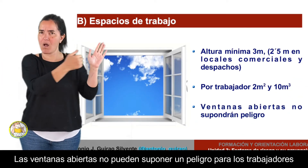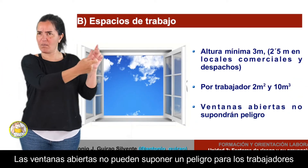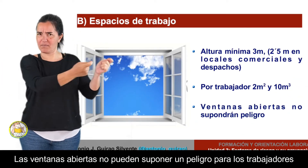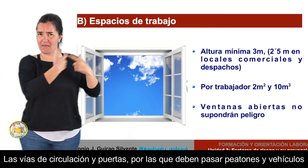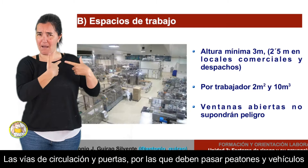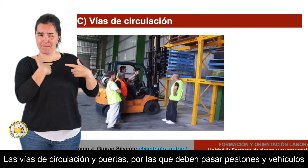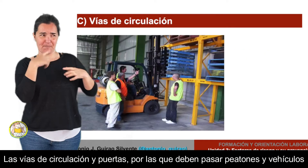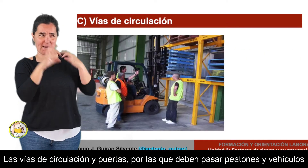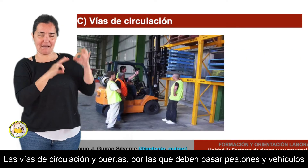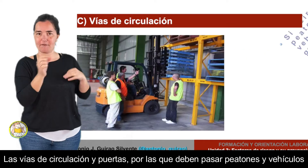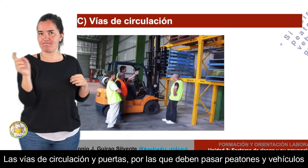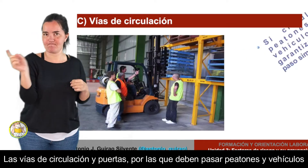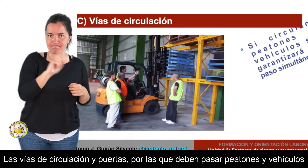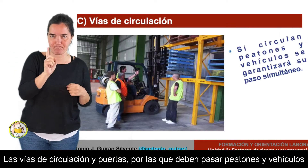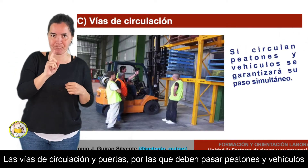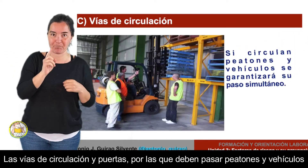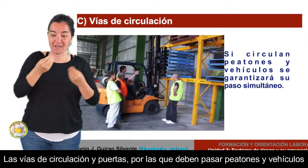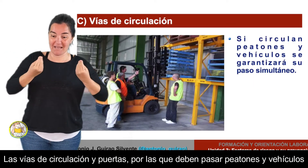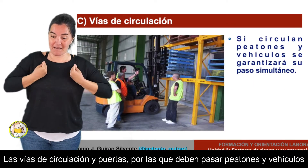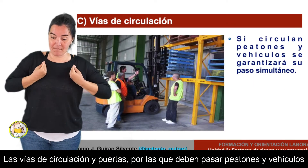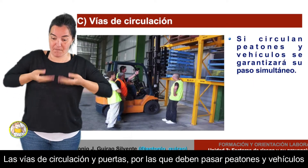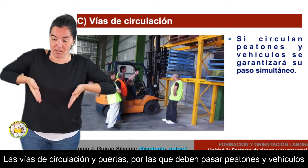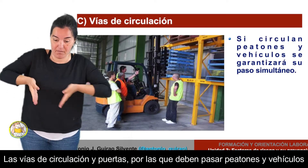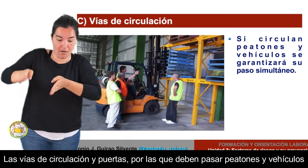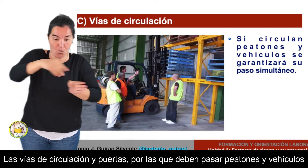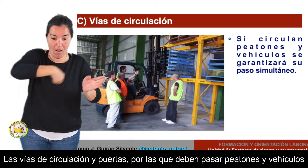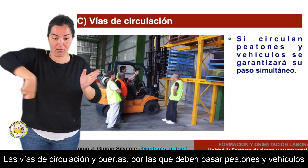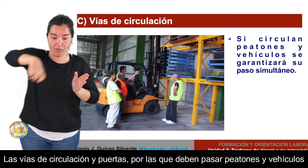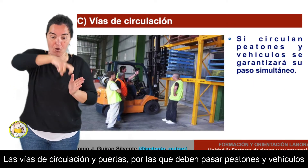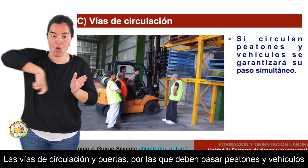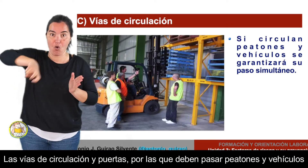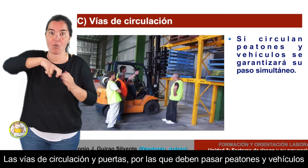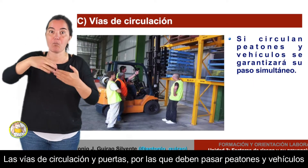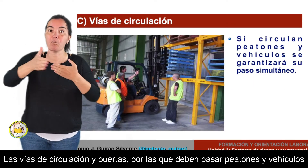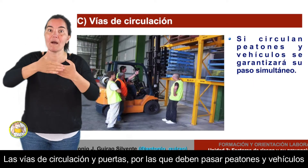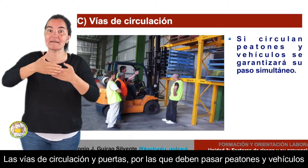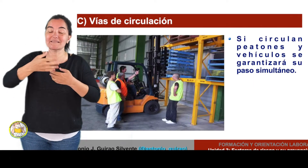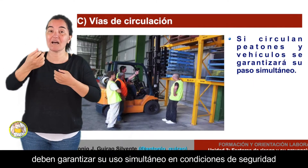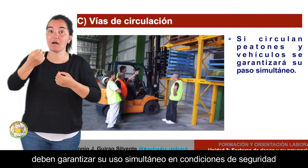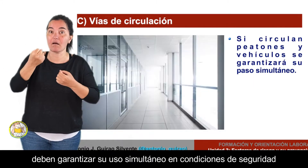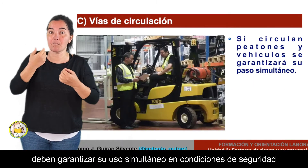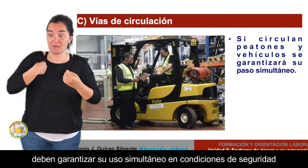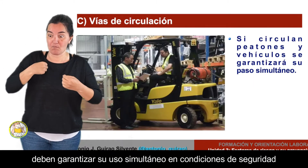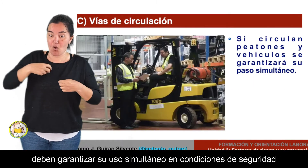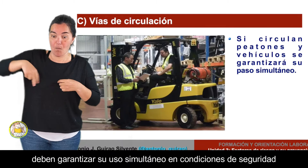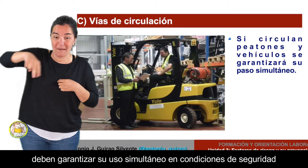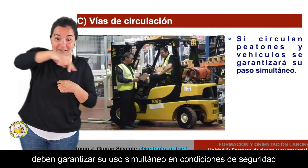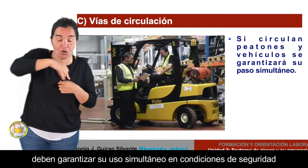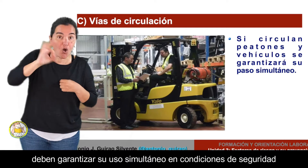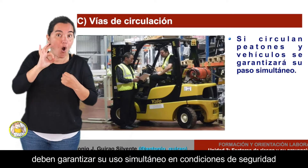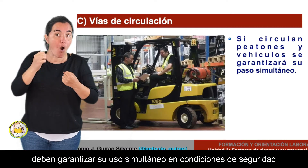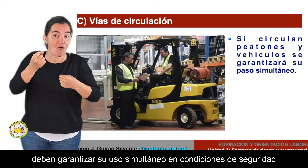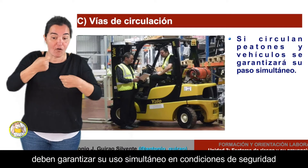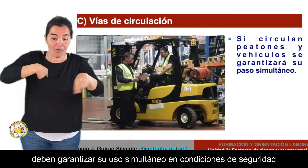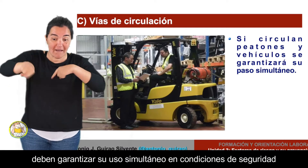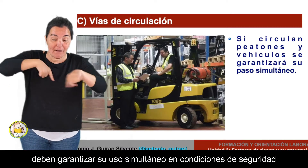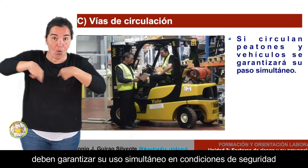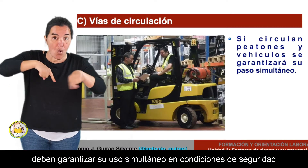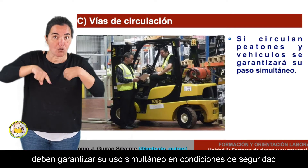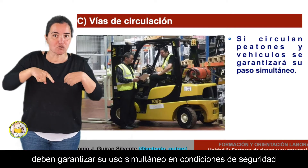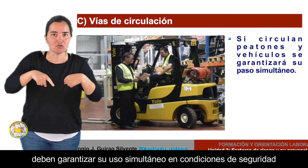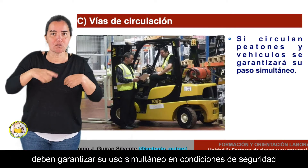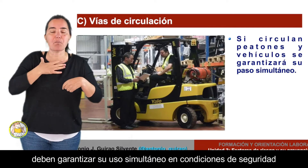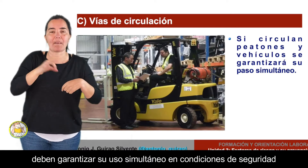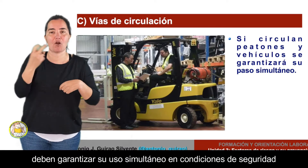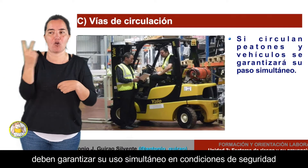los trabajadores. Las vías de circulación y puertas por las que deben pasar peatones y vehículos deben garantizar su uso simultáneo